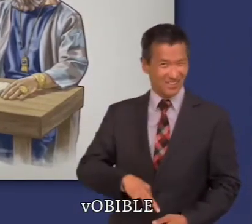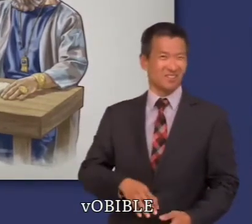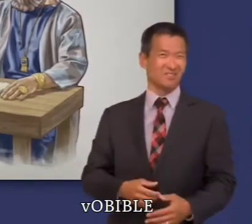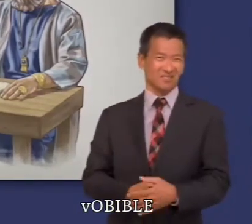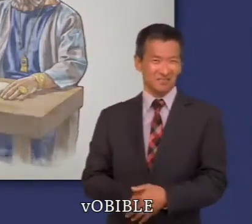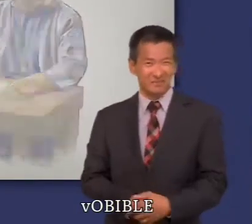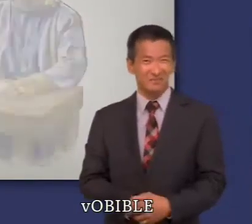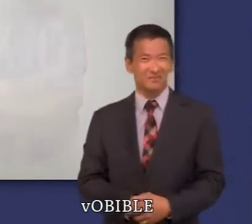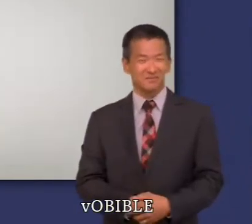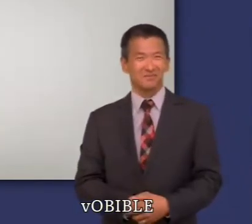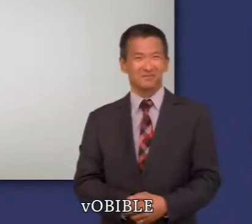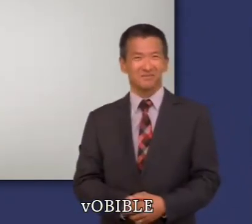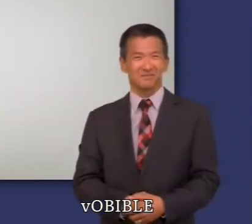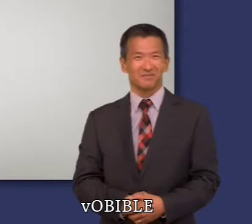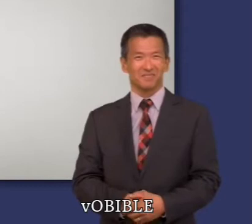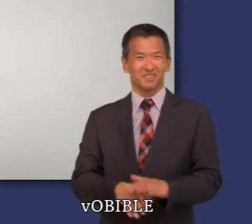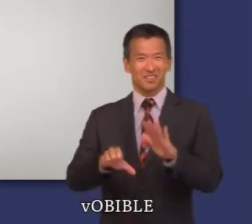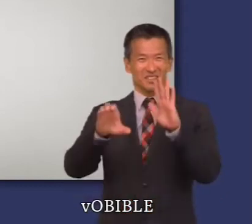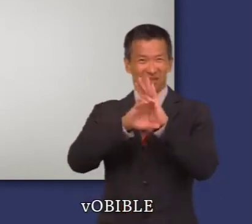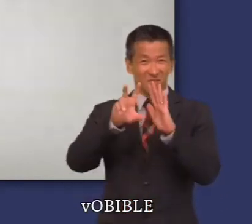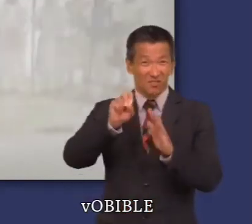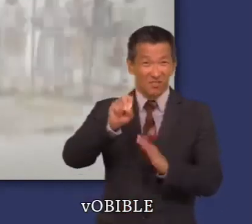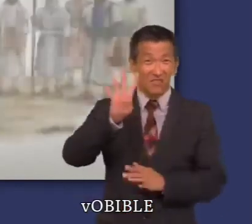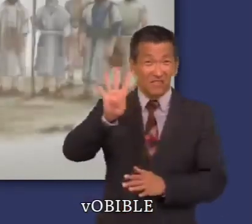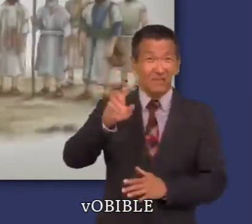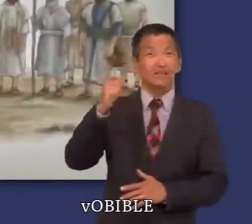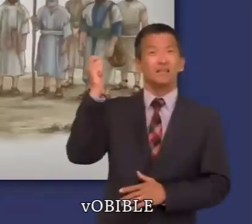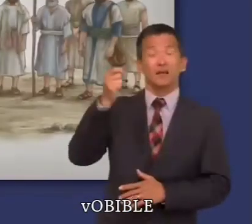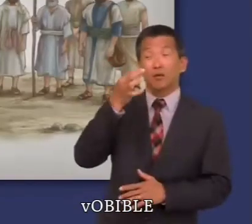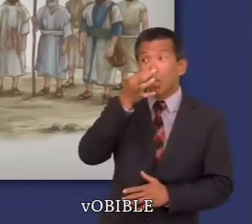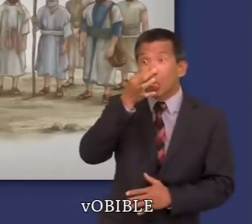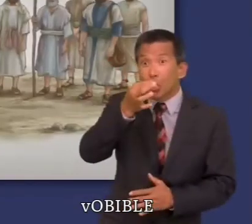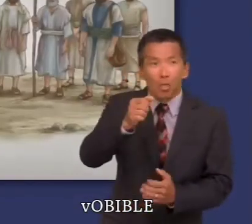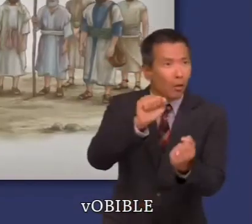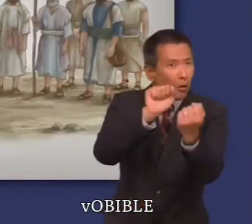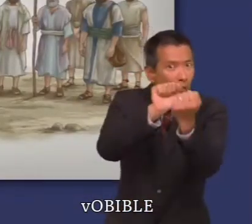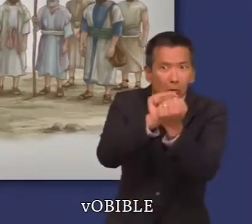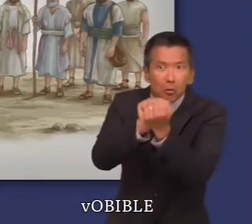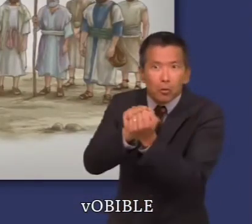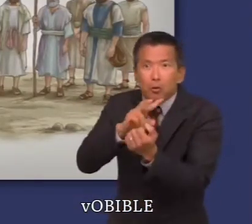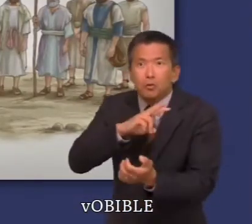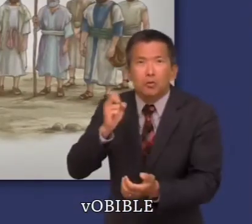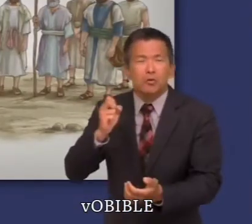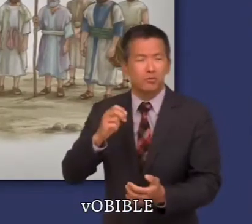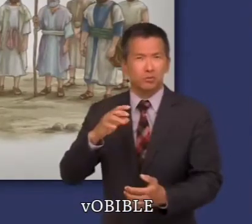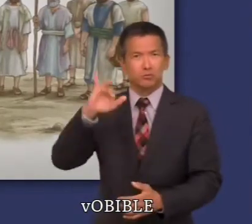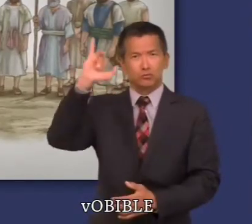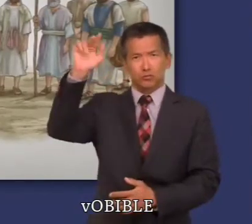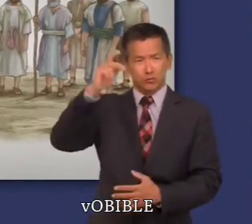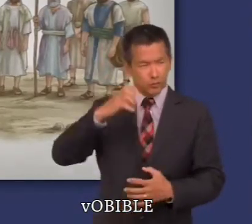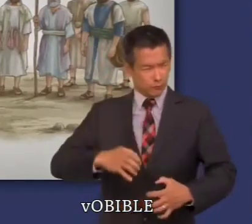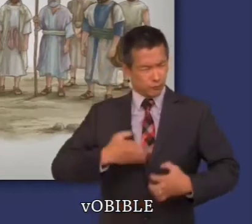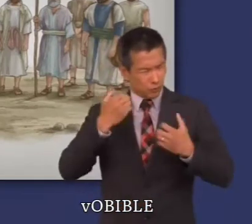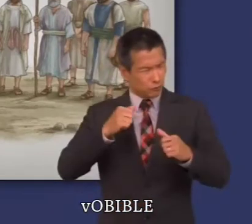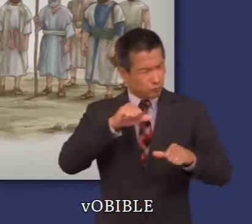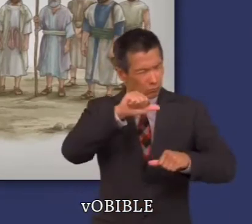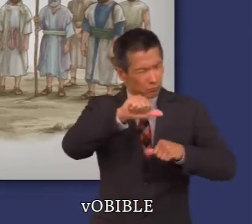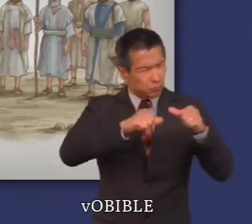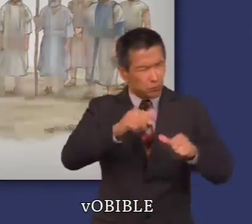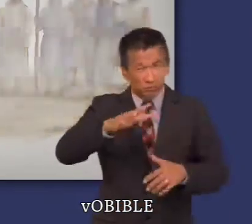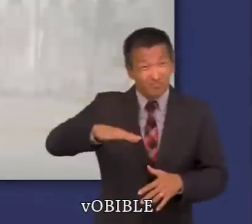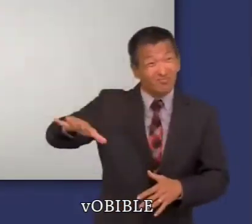Dans le chapitre 18, les hommes d'Absalom sont vaincus par les hommes de David, et Joab met à mort Absalom.